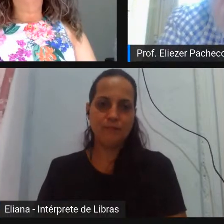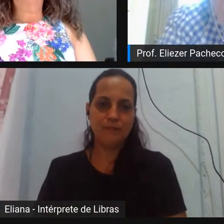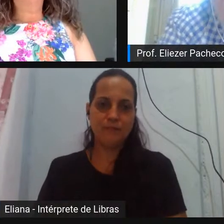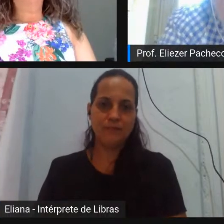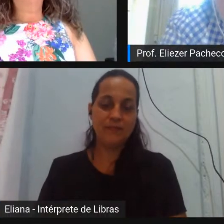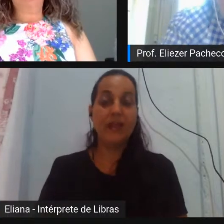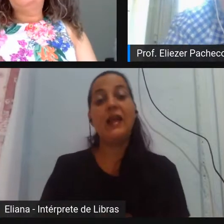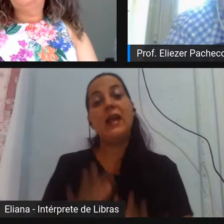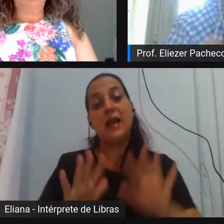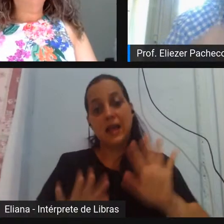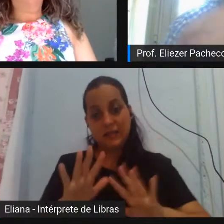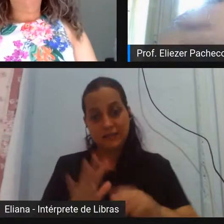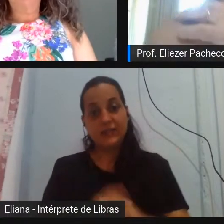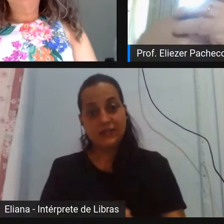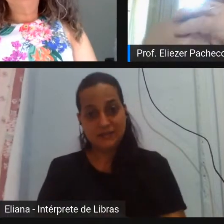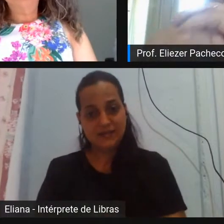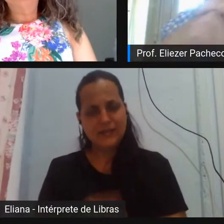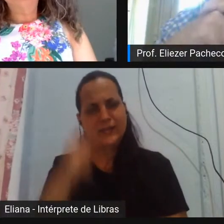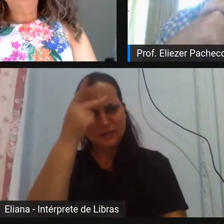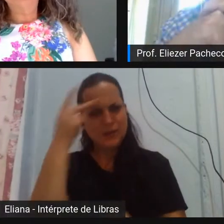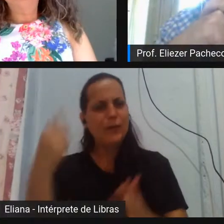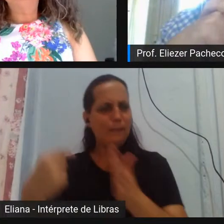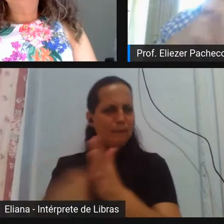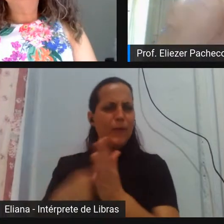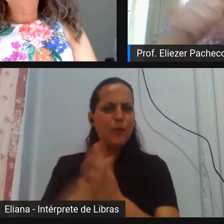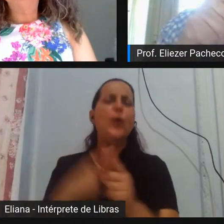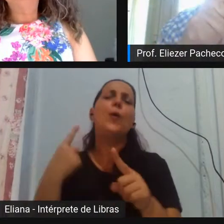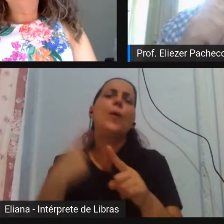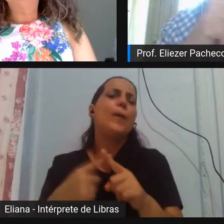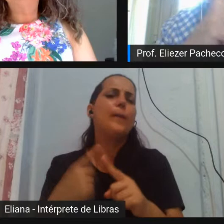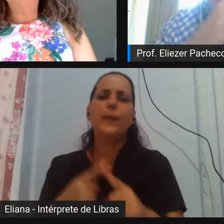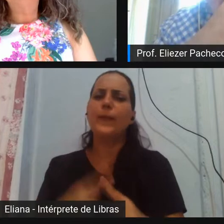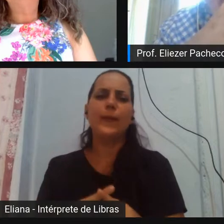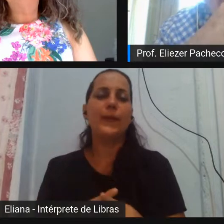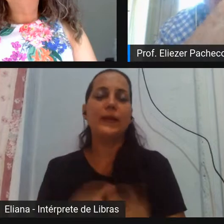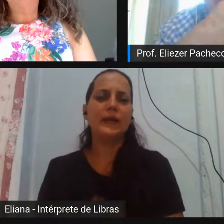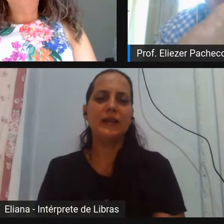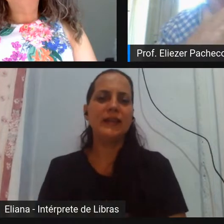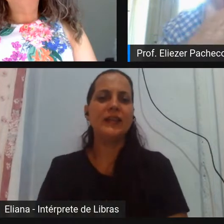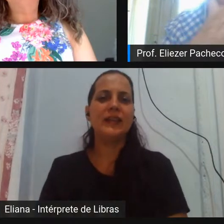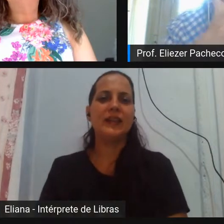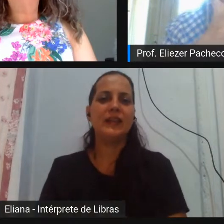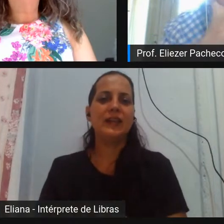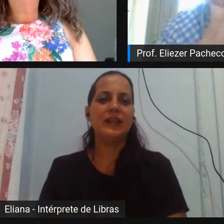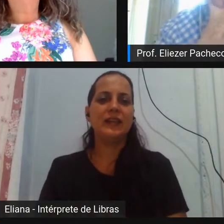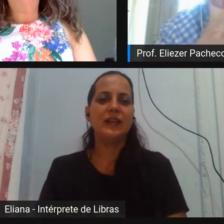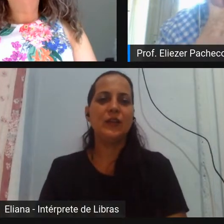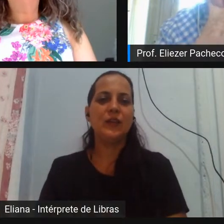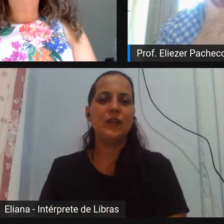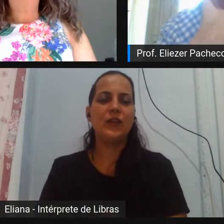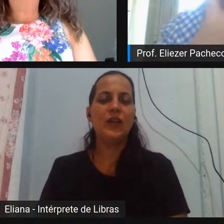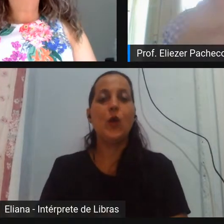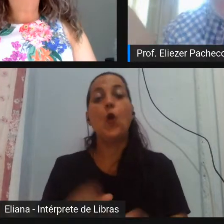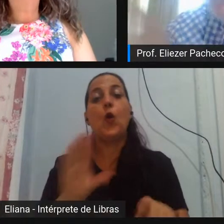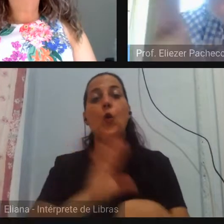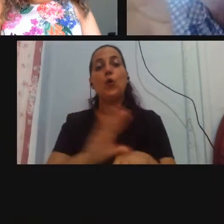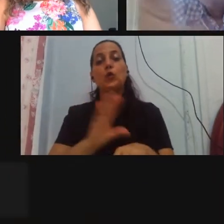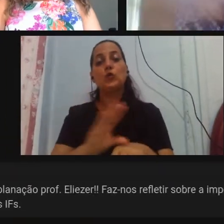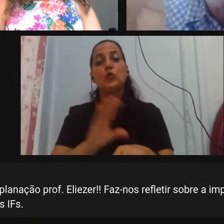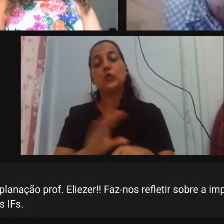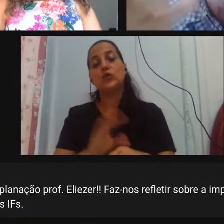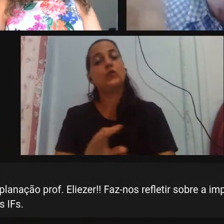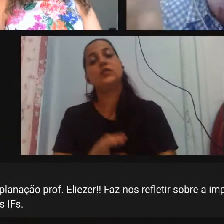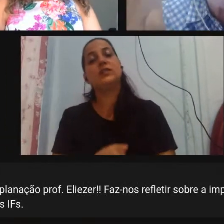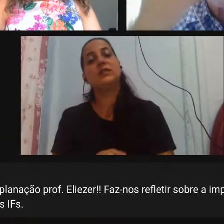Muitas vezes as pessoas perguntam por que, foram incluídas as licenciaturas nos institutos federais, nos institutos federais